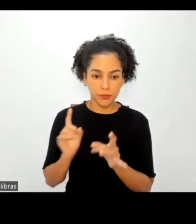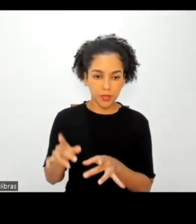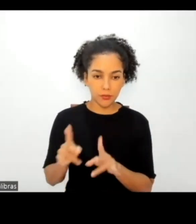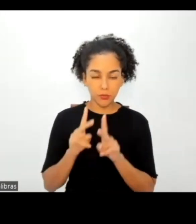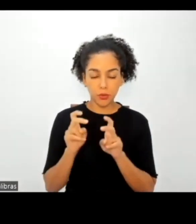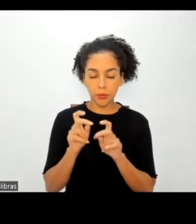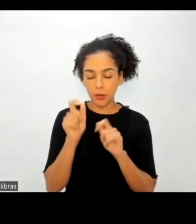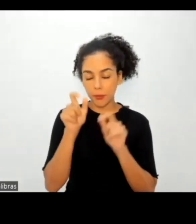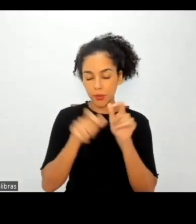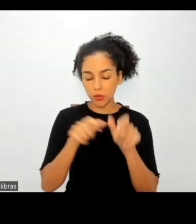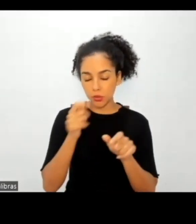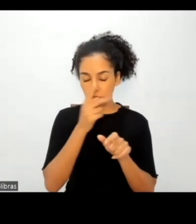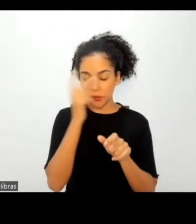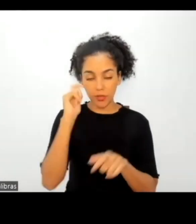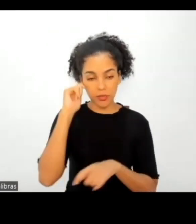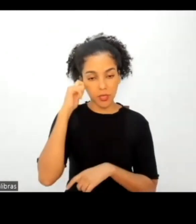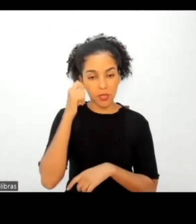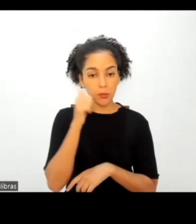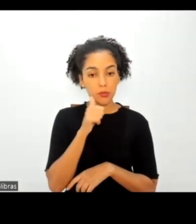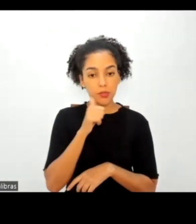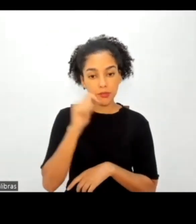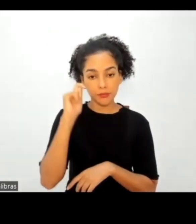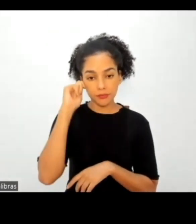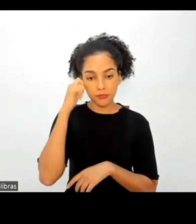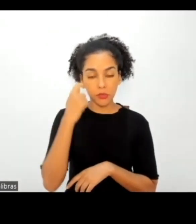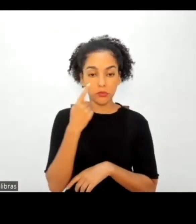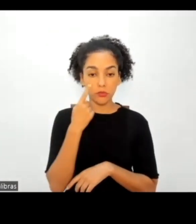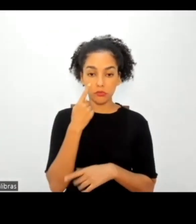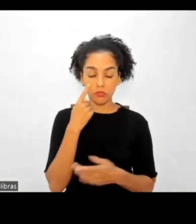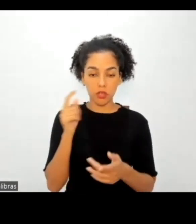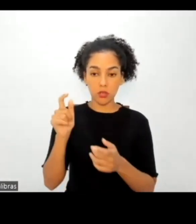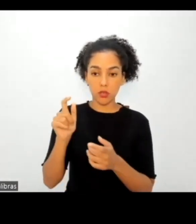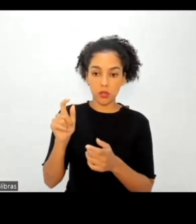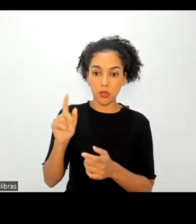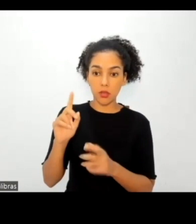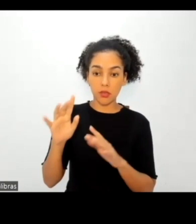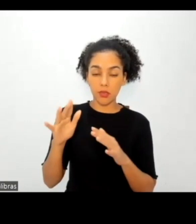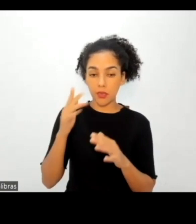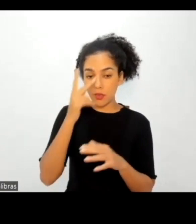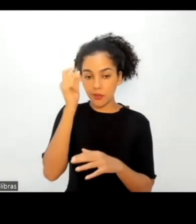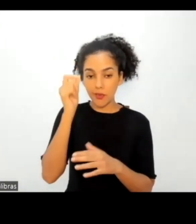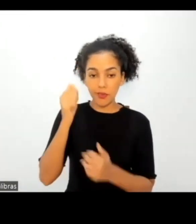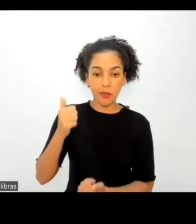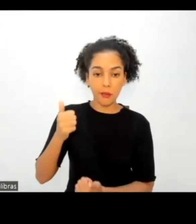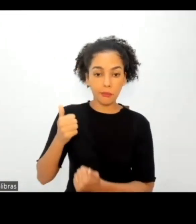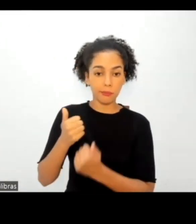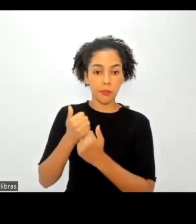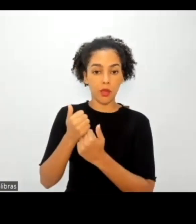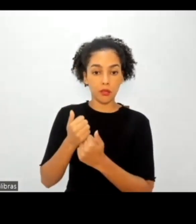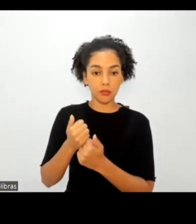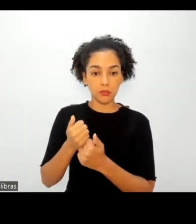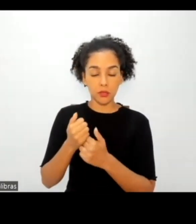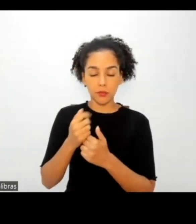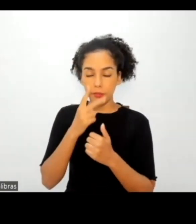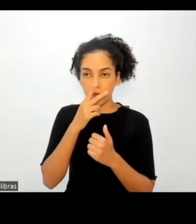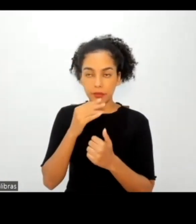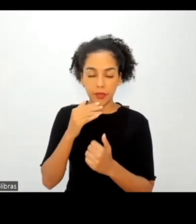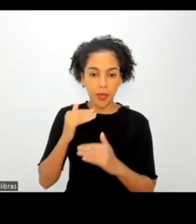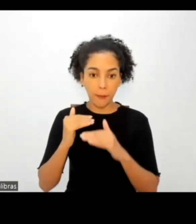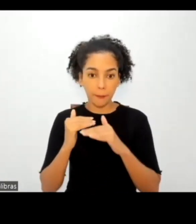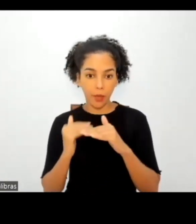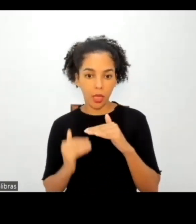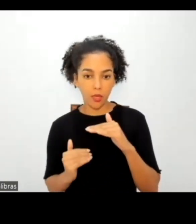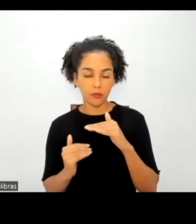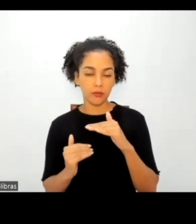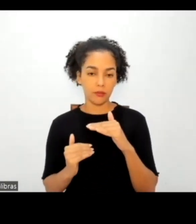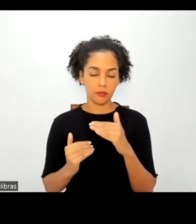negros, sobre mulheres negras, né, quando a gente vê quem é que está na base da pirâmide, quando a gente vê quem é que não chega no cotidiano do trabalho